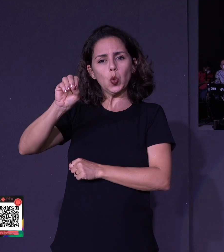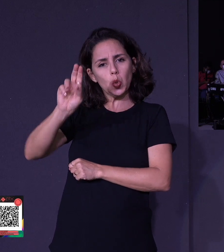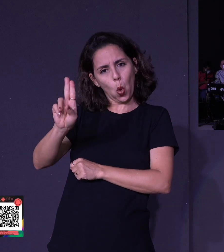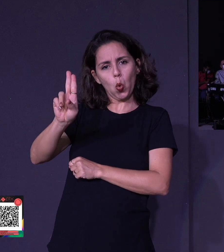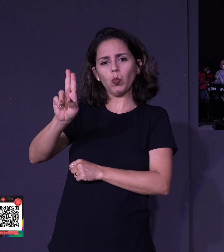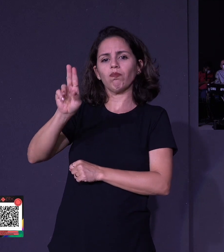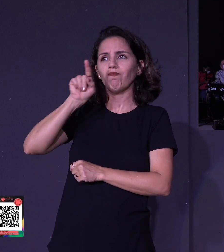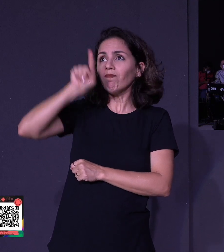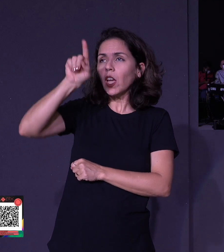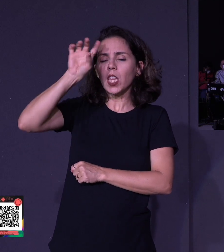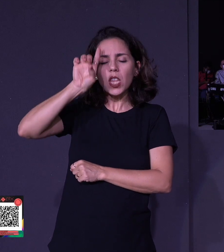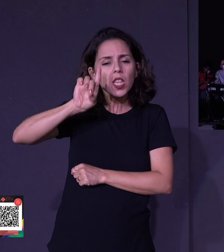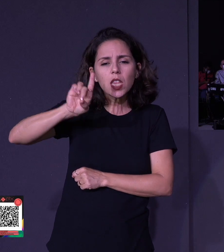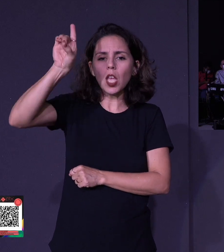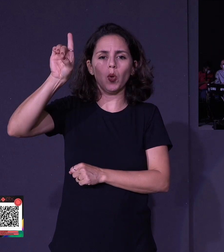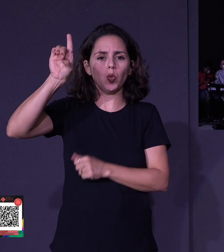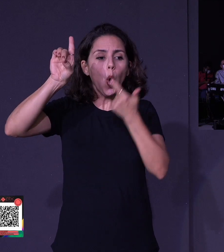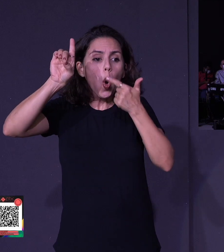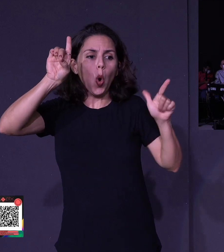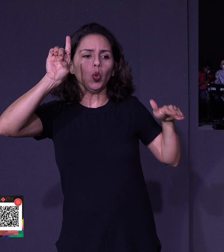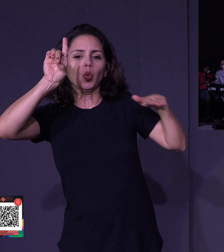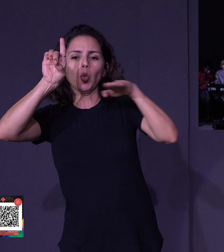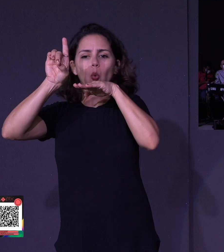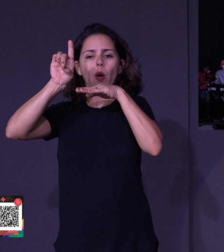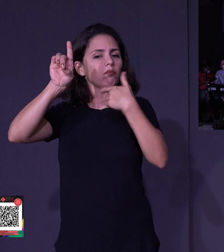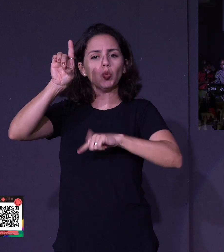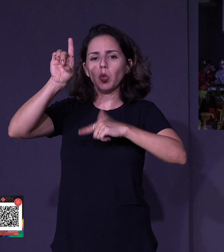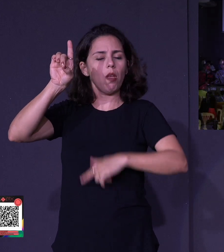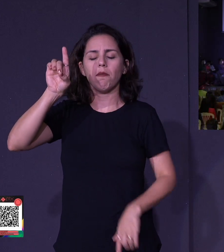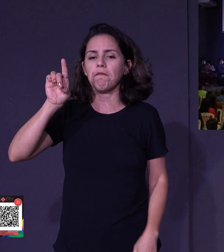Ele é Deus e não existe outro.